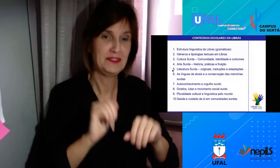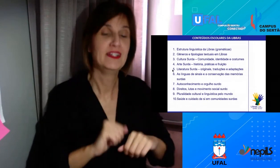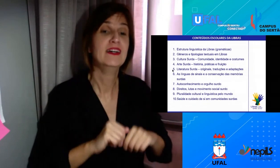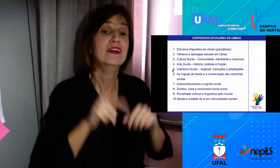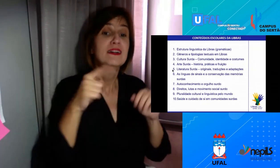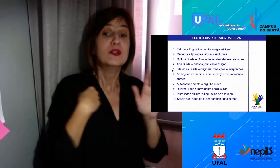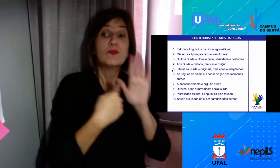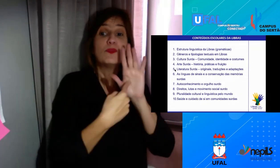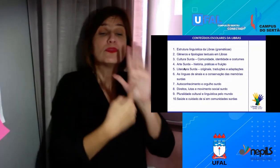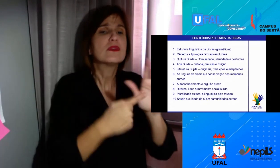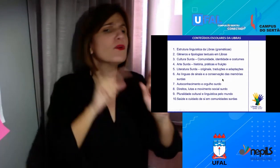Isso.